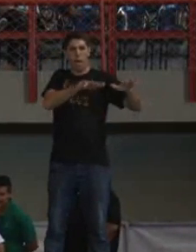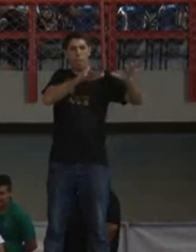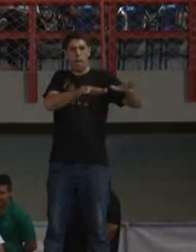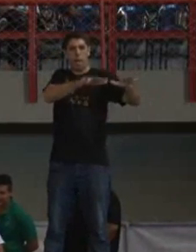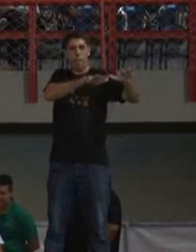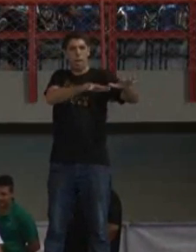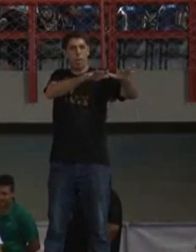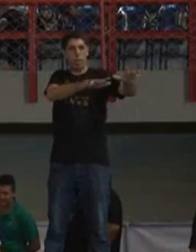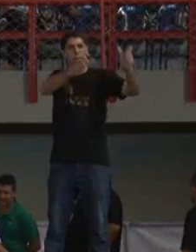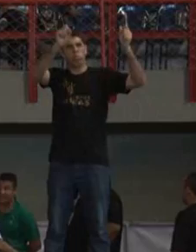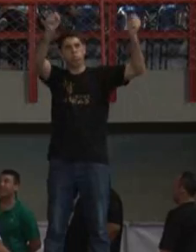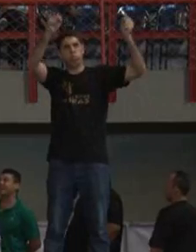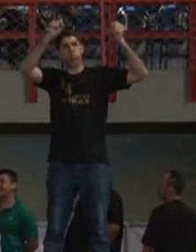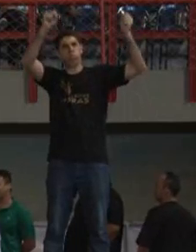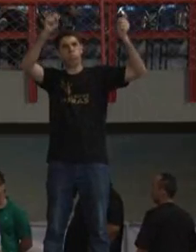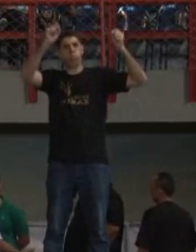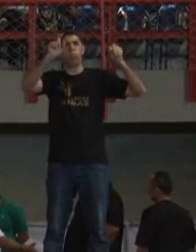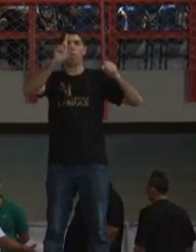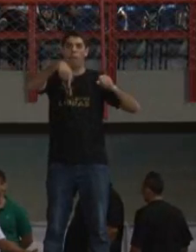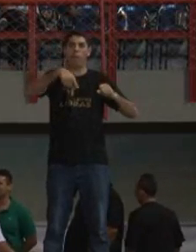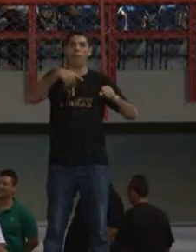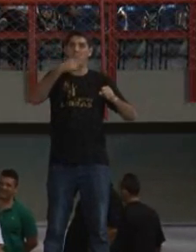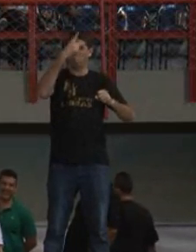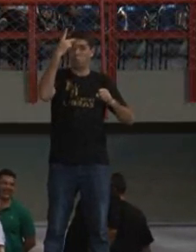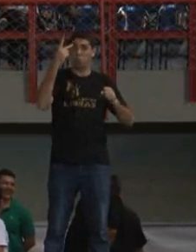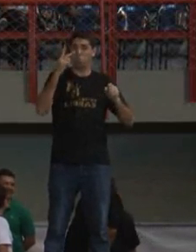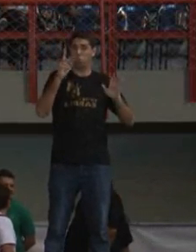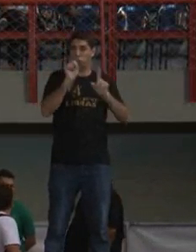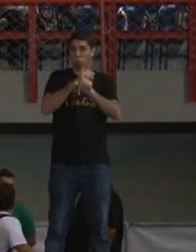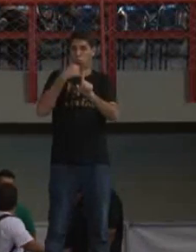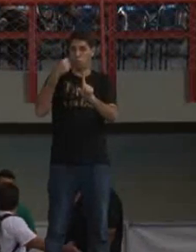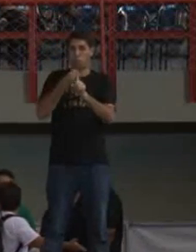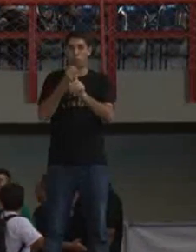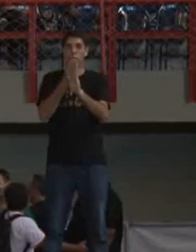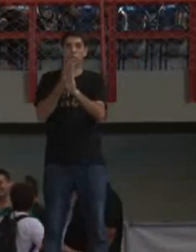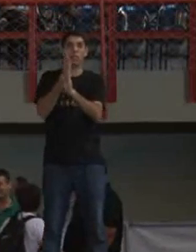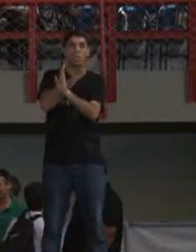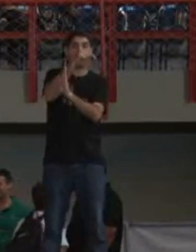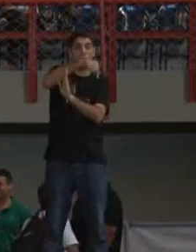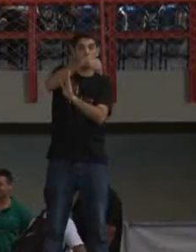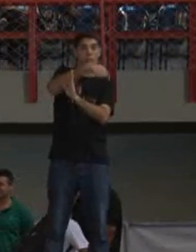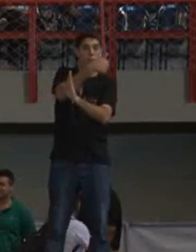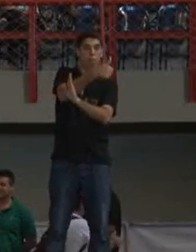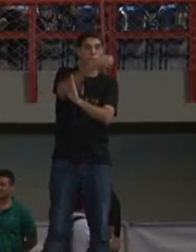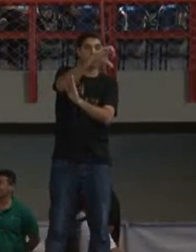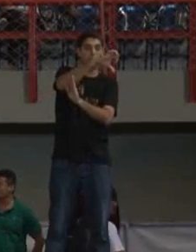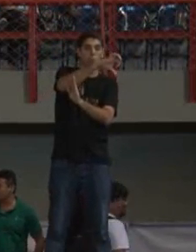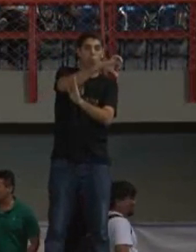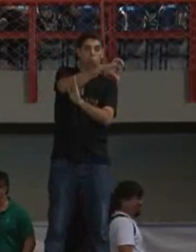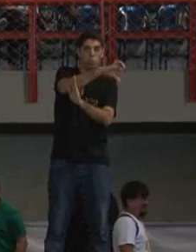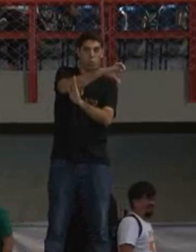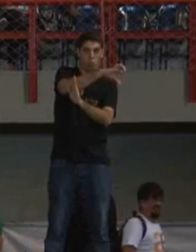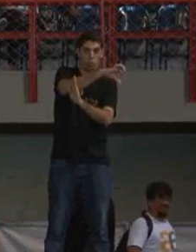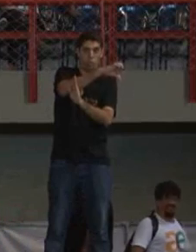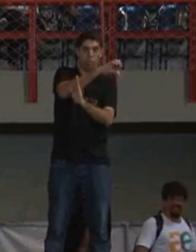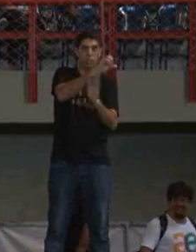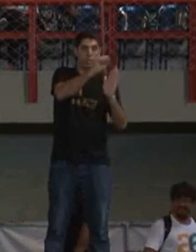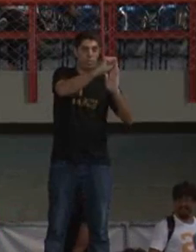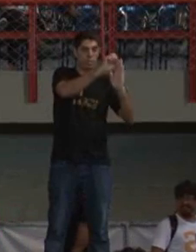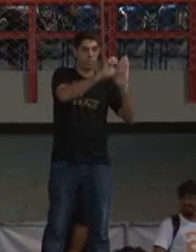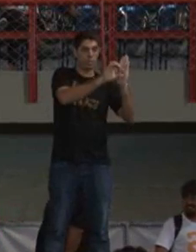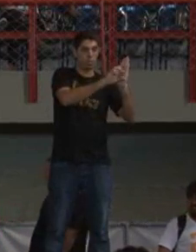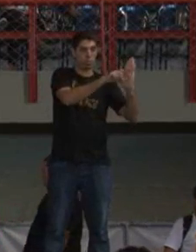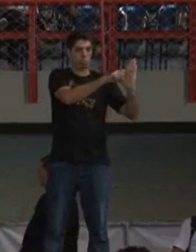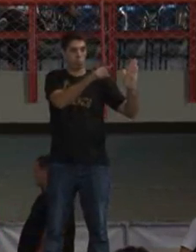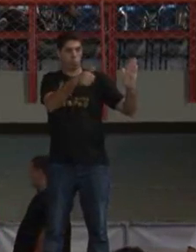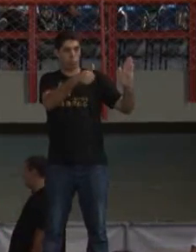populares, os movimentos sociais do final do século XIX para a transição para o século XX, mesmo antes, do século